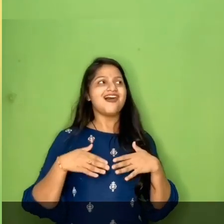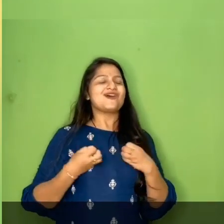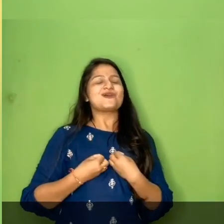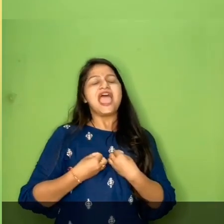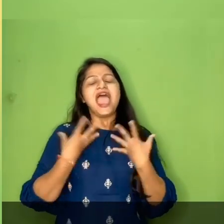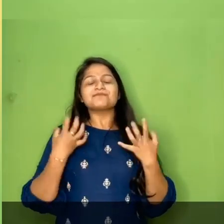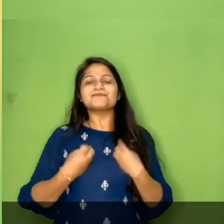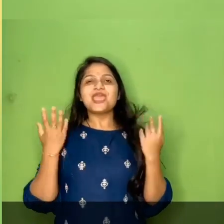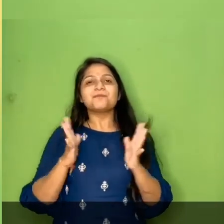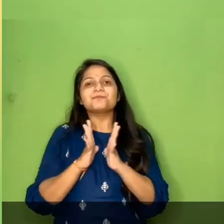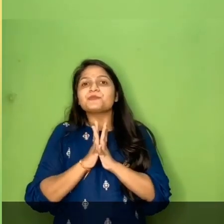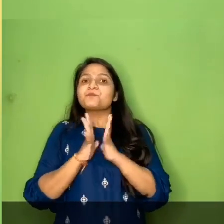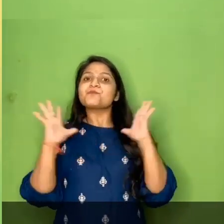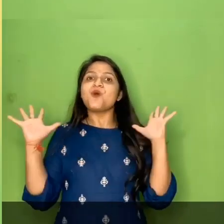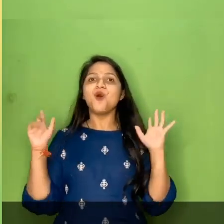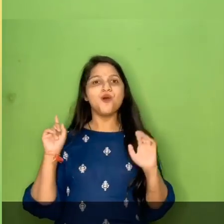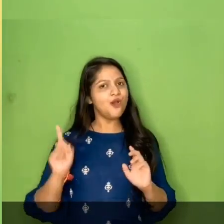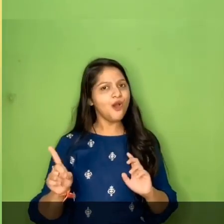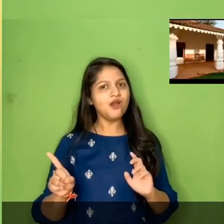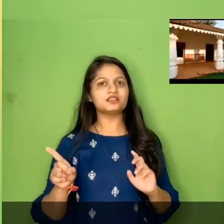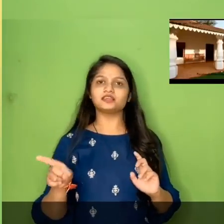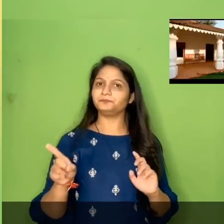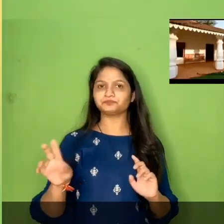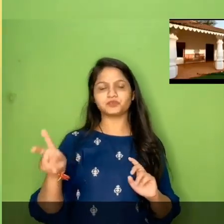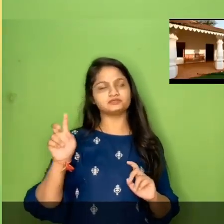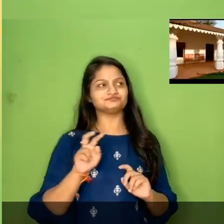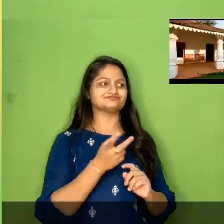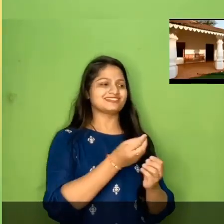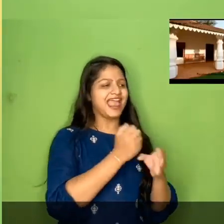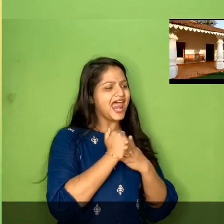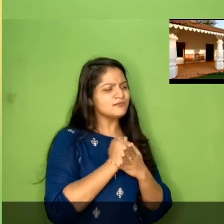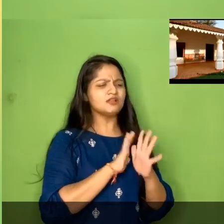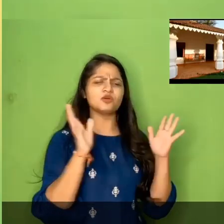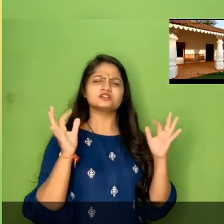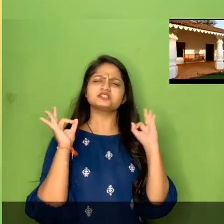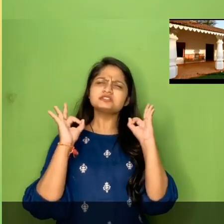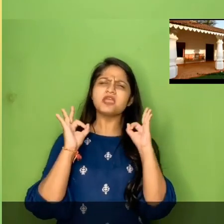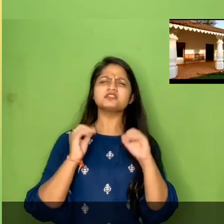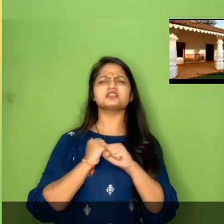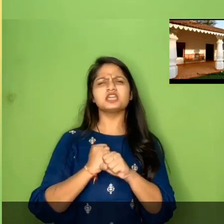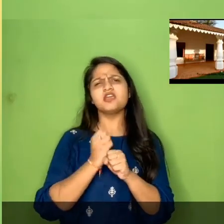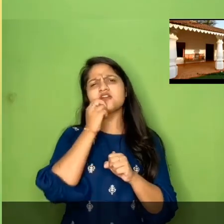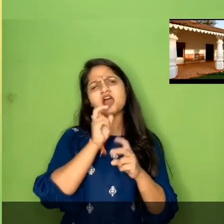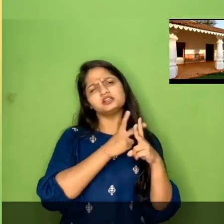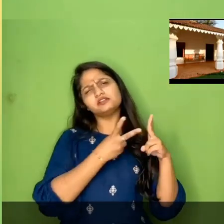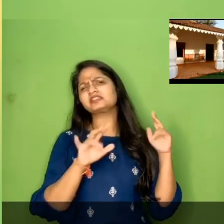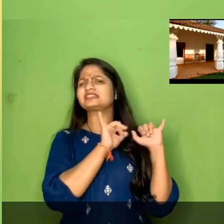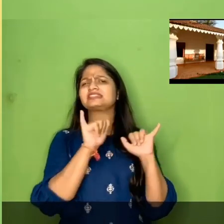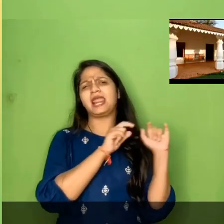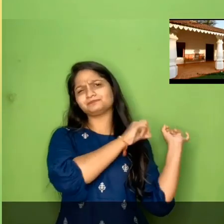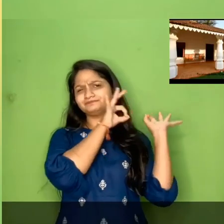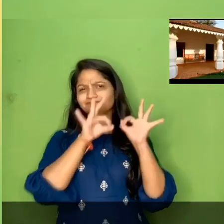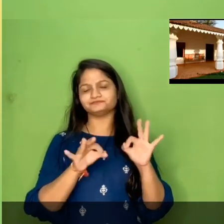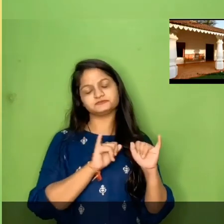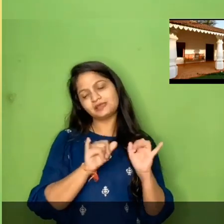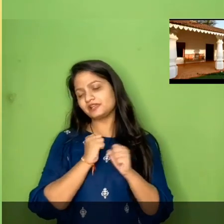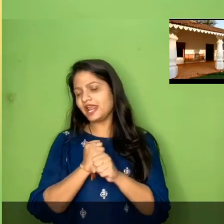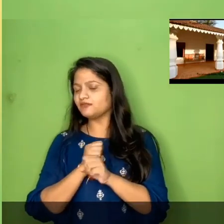क्योंकि जिसके राजा के घर वो काम करता था उसकी संतान नहीं थी और उसने अपनी राजगद्दी सब उस मज़दूर को सौंप दी।